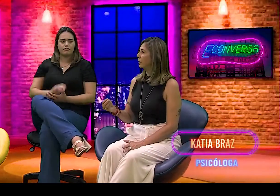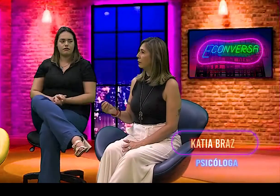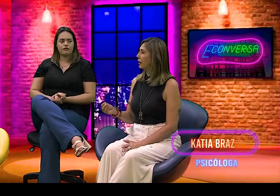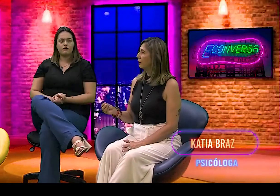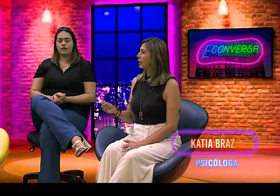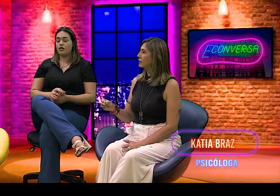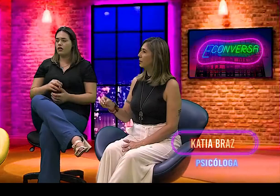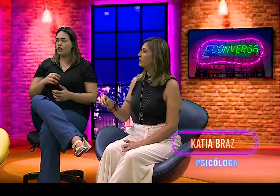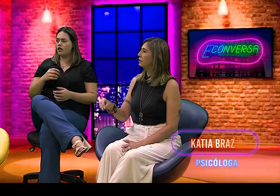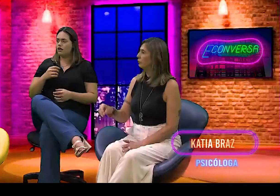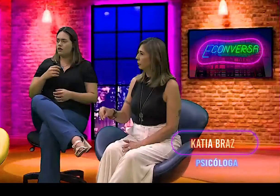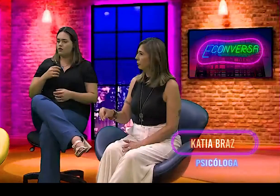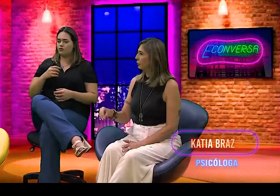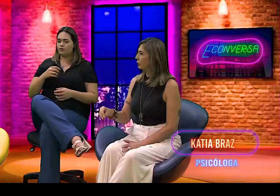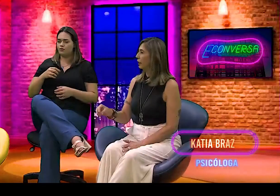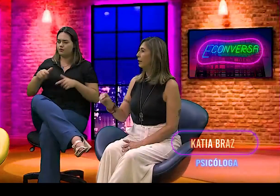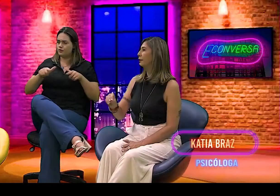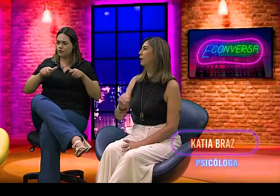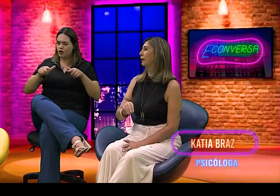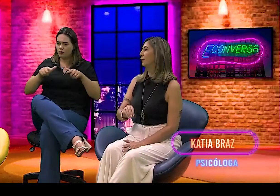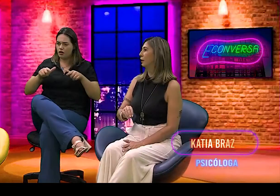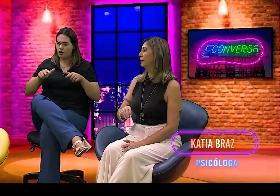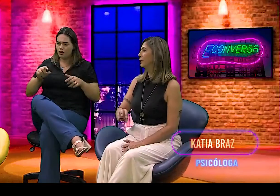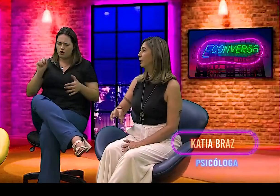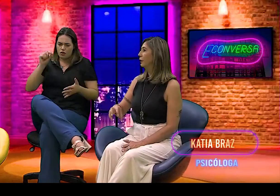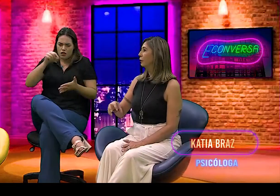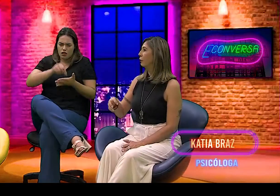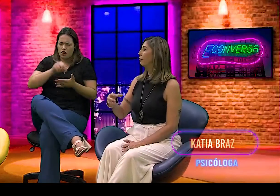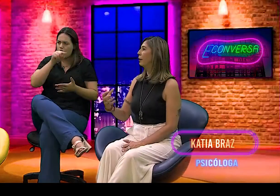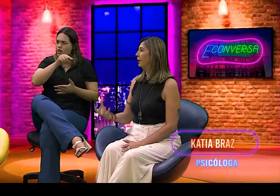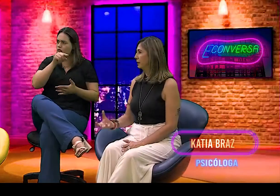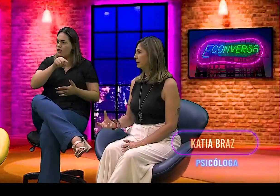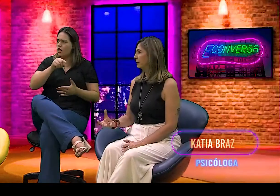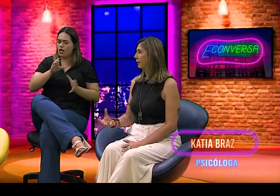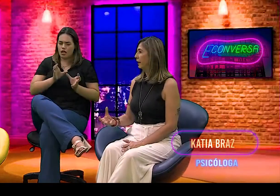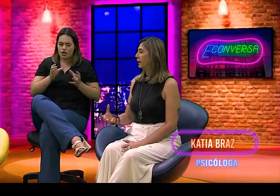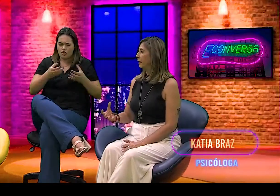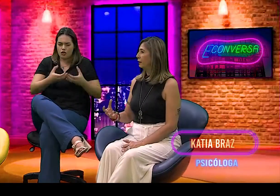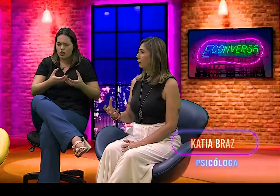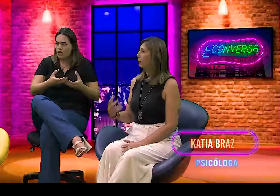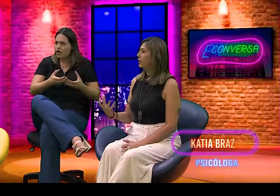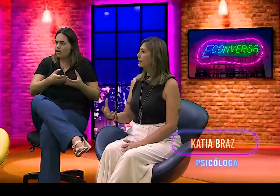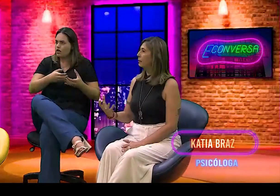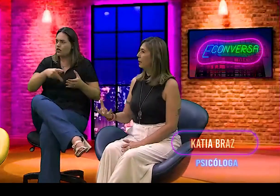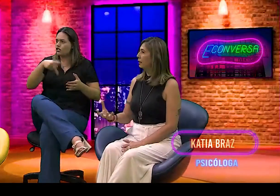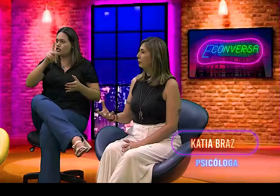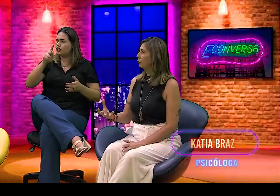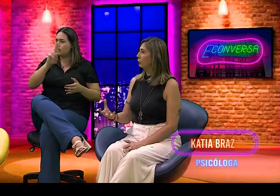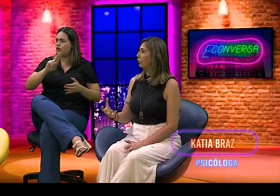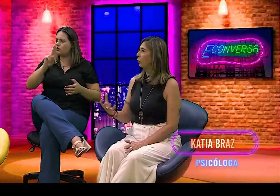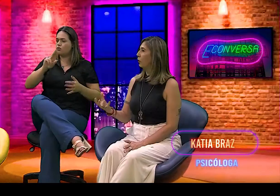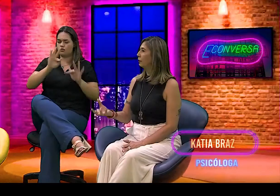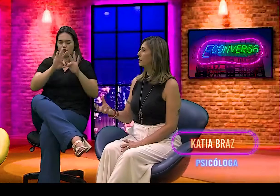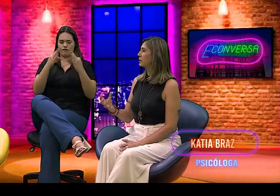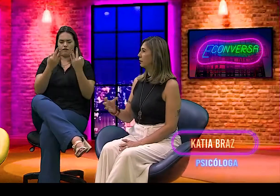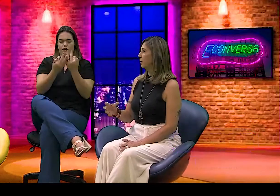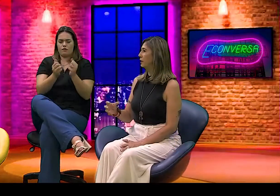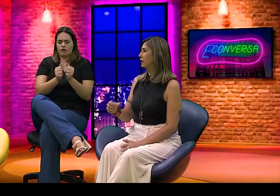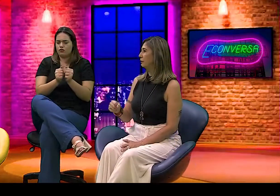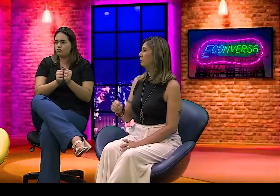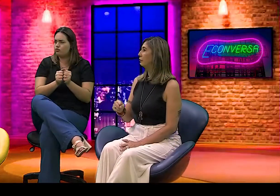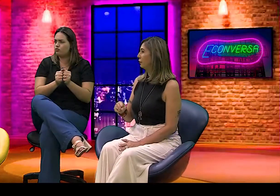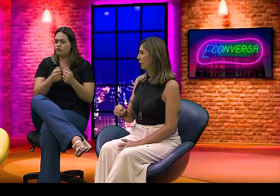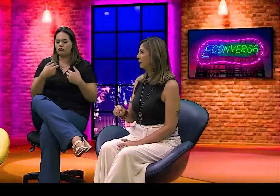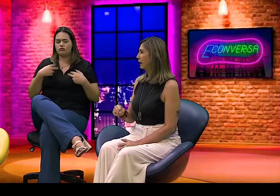fazendo um trabalho específico lá dentro da Cracolândia com famílias. Então eu fui percebendo o quanto essas